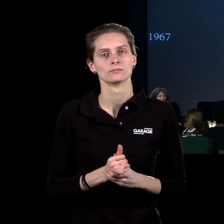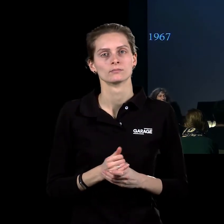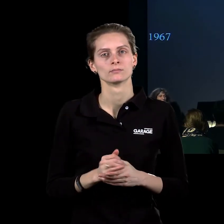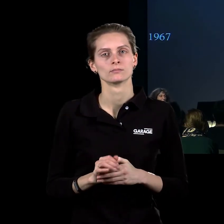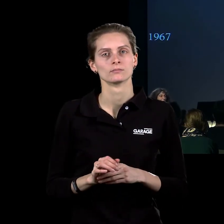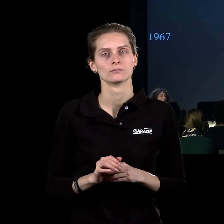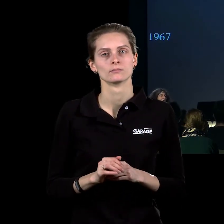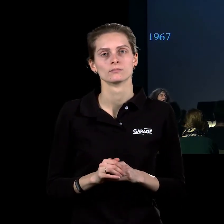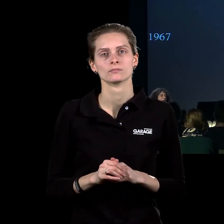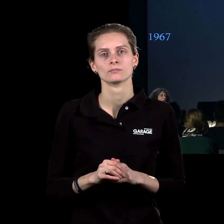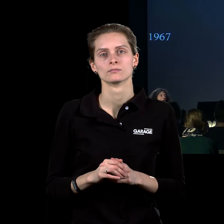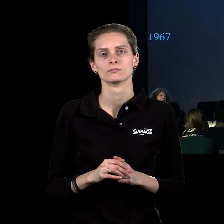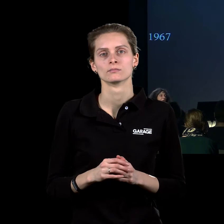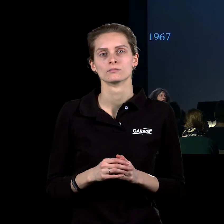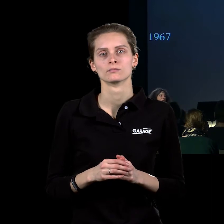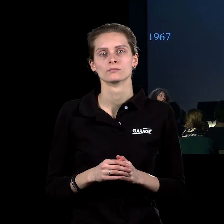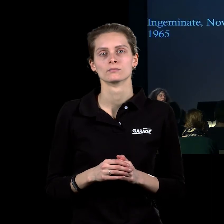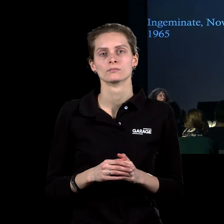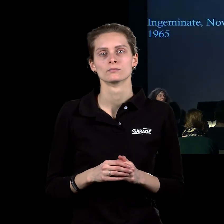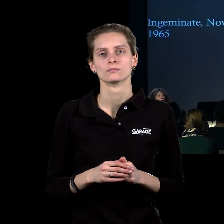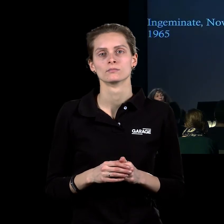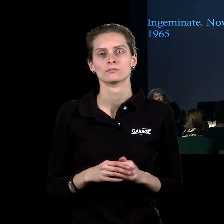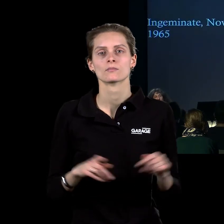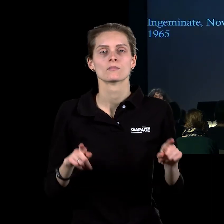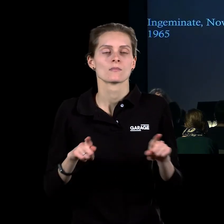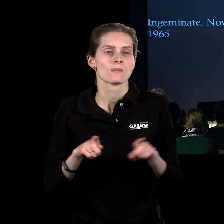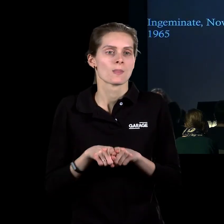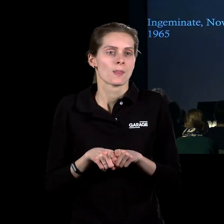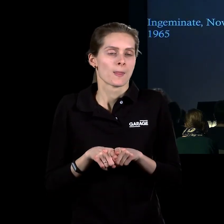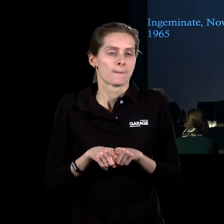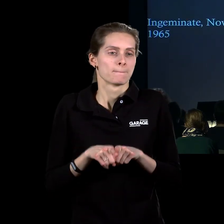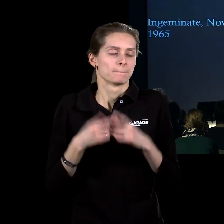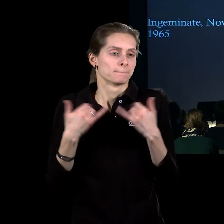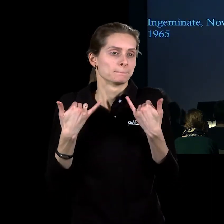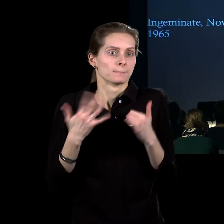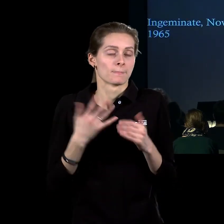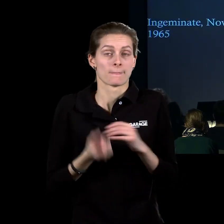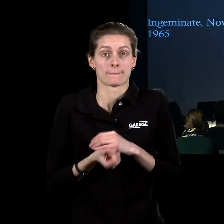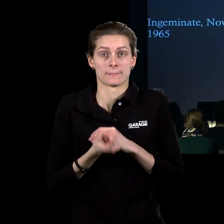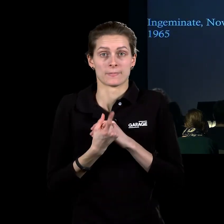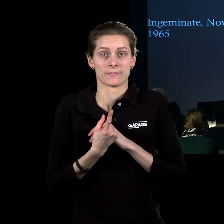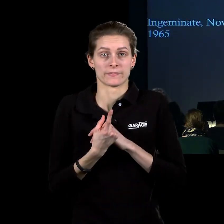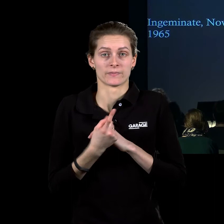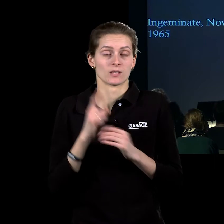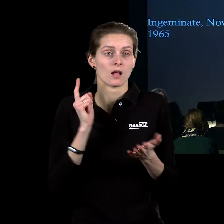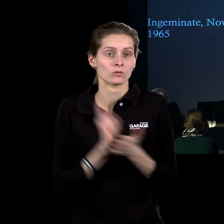живому организму, живому телу, и вот с такими, и вот эту самую как бы абсурдность, которая возникает из ощущения того, что это как-то